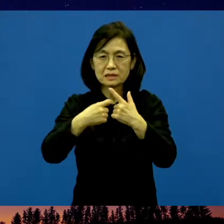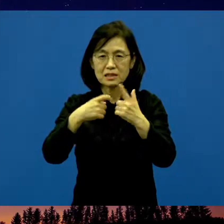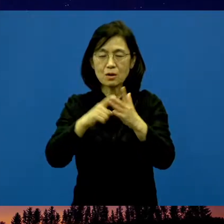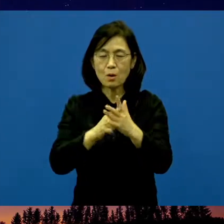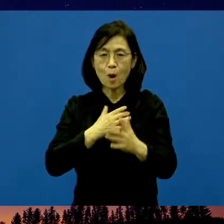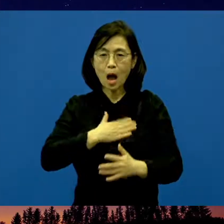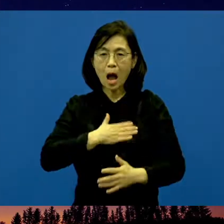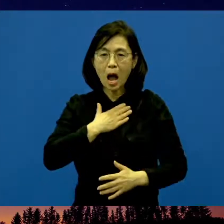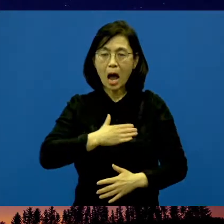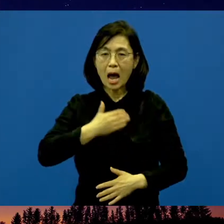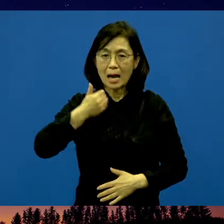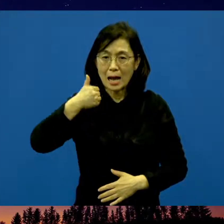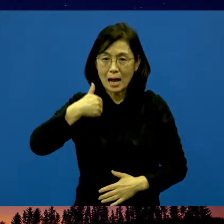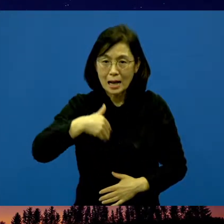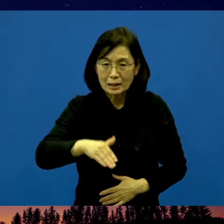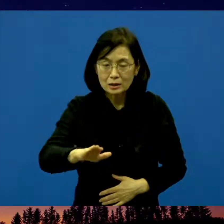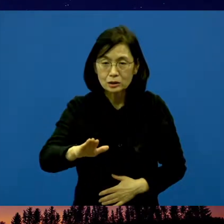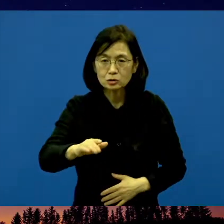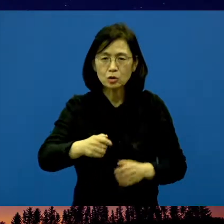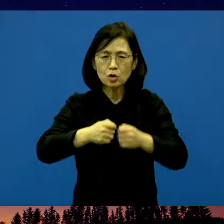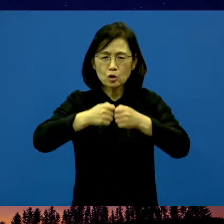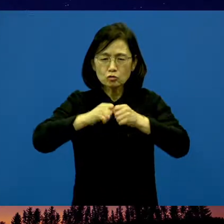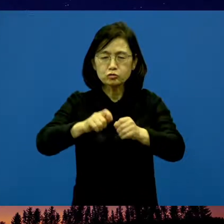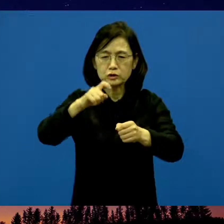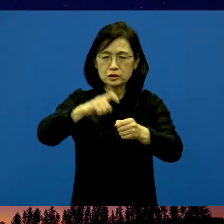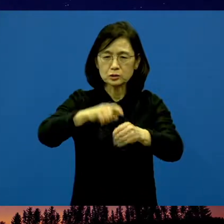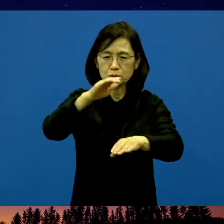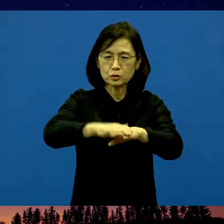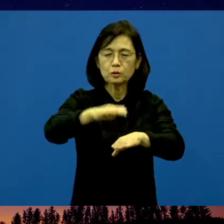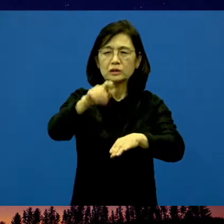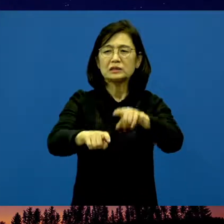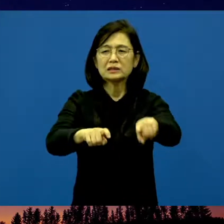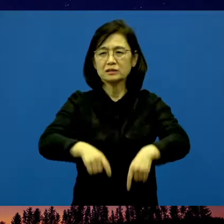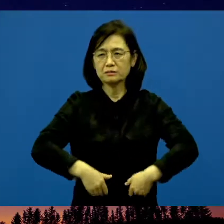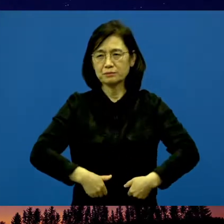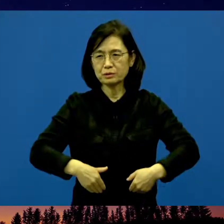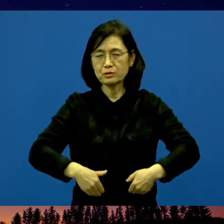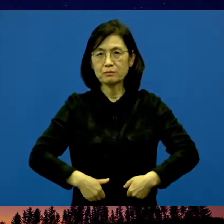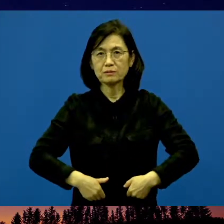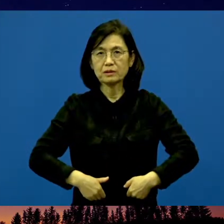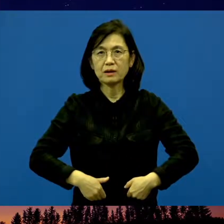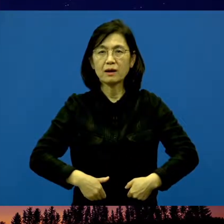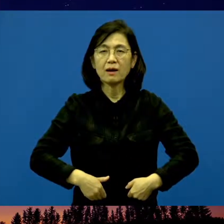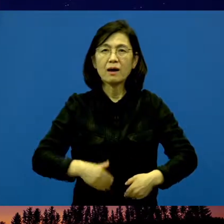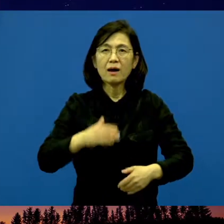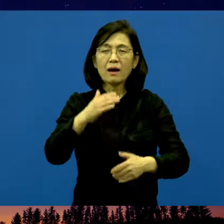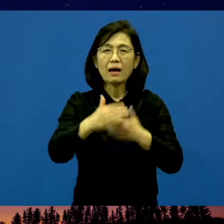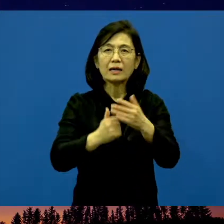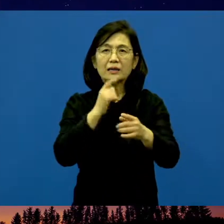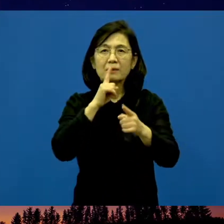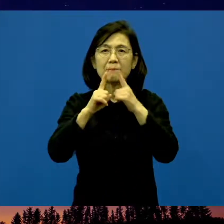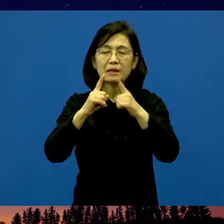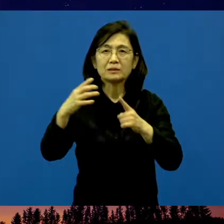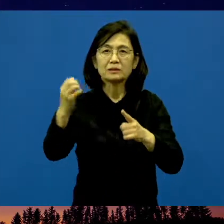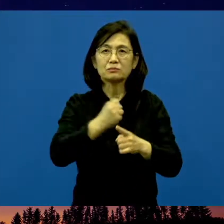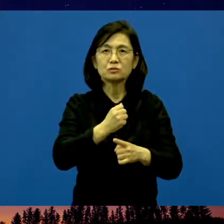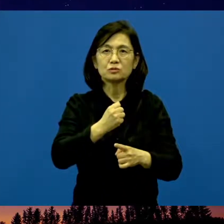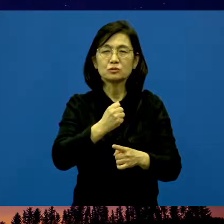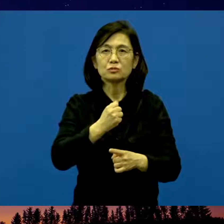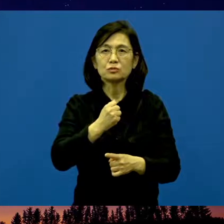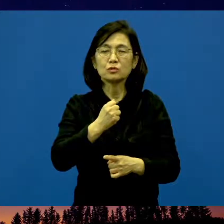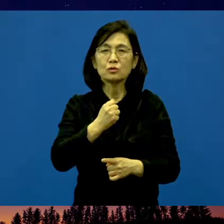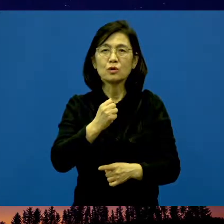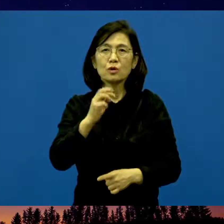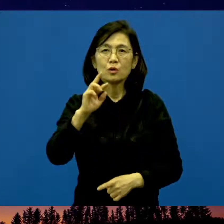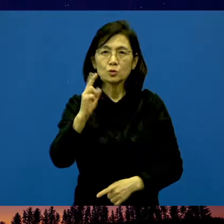경험으로 연결되어져야 된다는 겁니다. 우리 종교개혁주의를 지났습니다. 말씀으로 돌아가자. 그죠? 솔라 스크립투라.